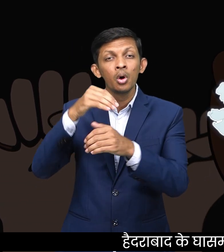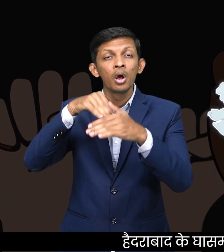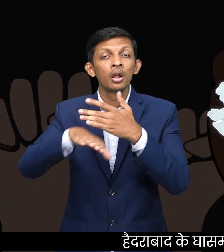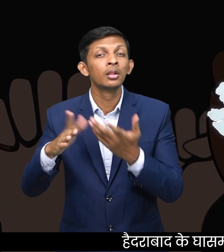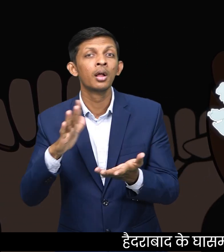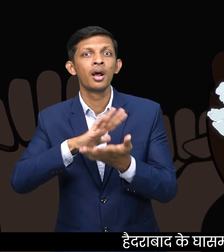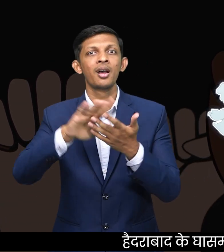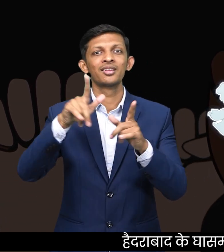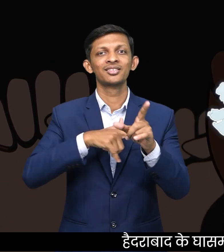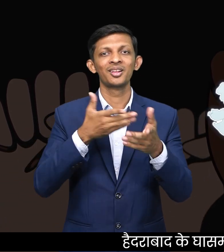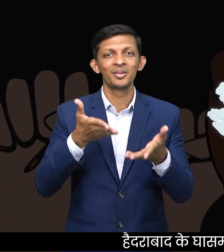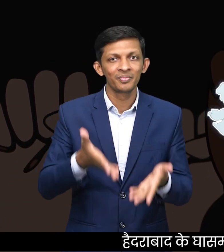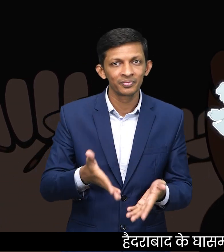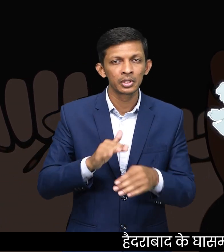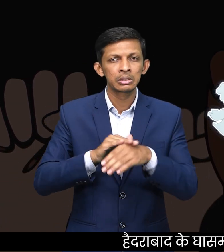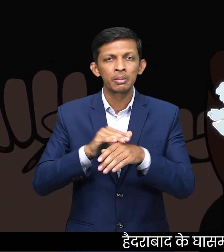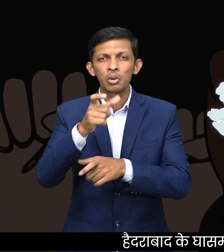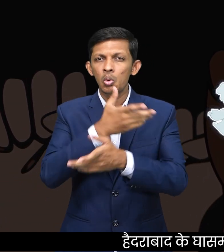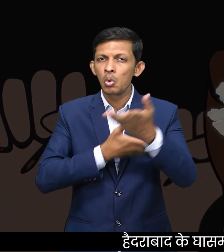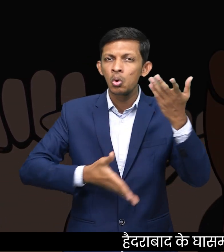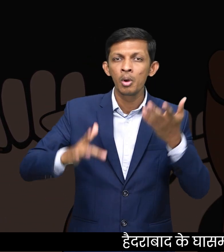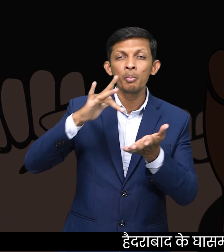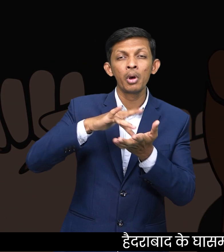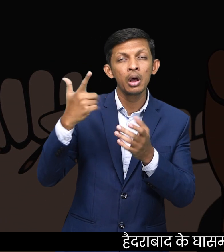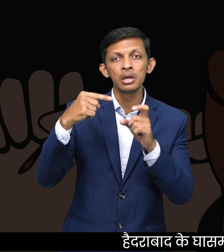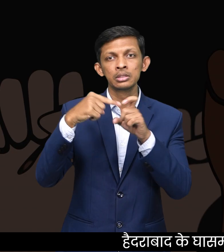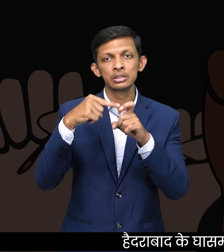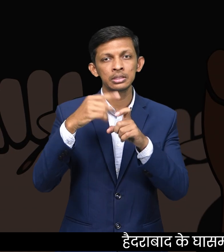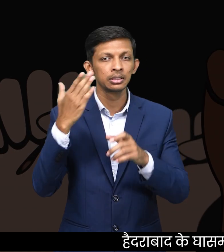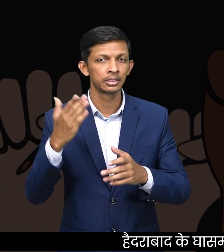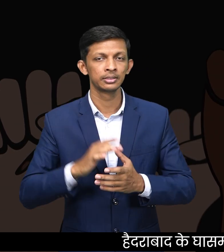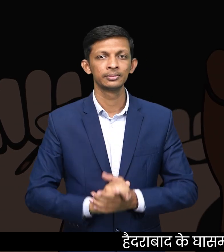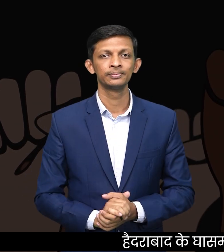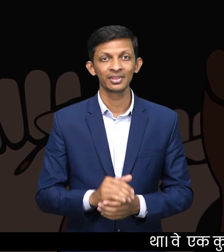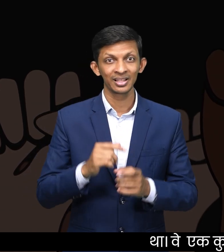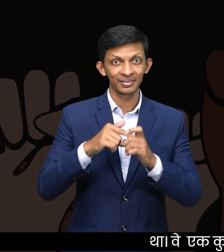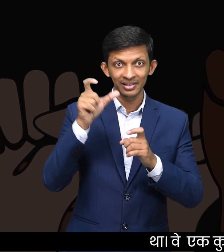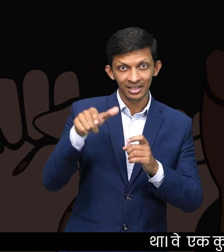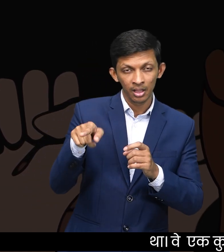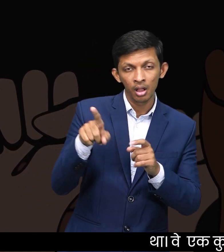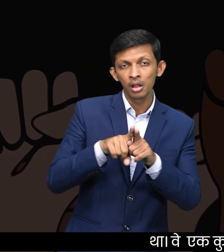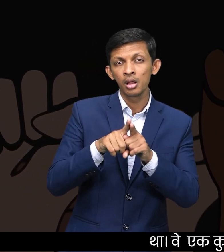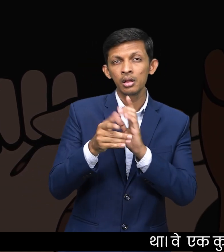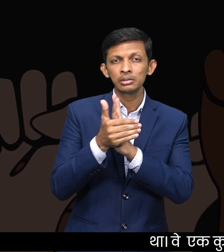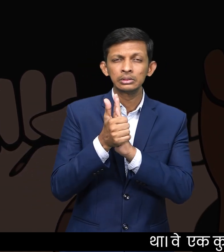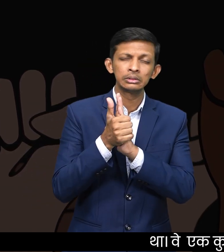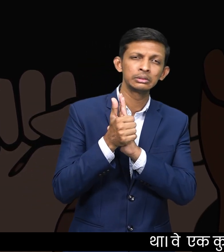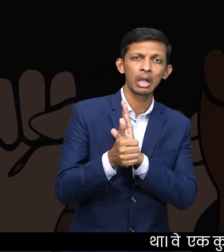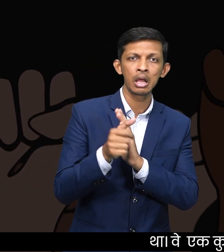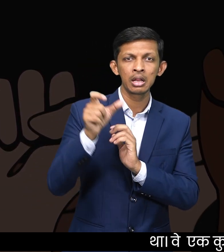हैदराबाद के घास मंडी में यूरोपियों के नौकर के घर हुआ था। वे एक कुशल भाषाविद और मूर्तिकार